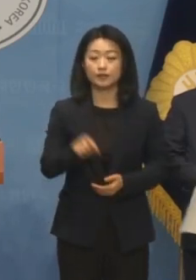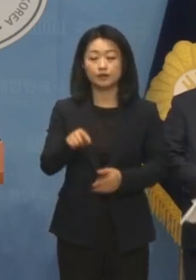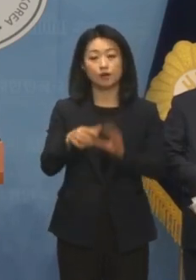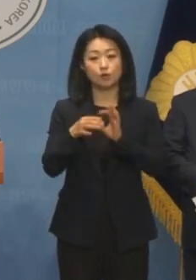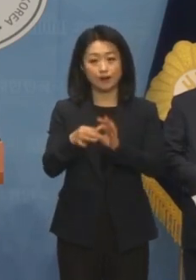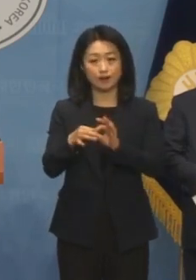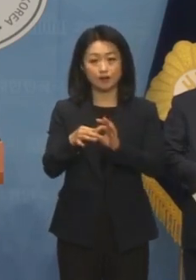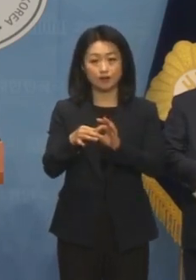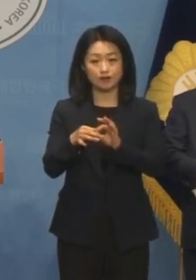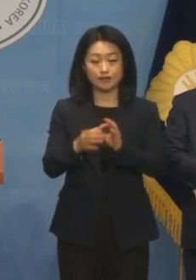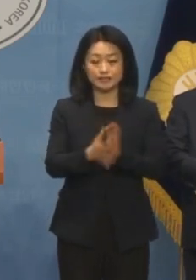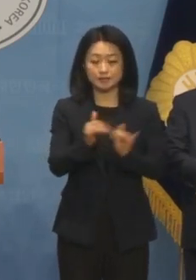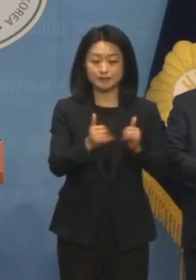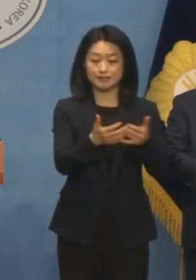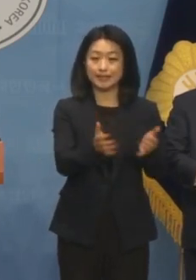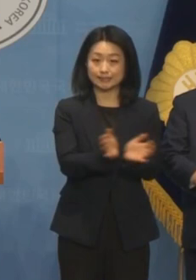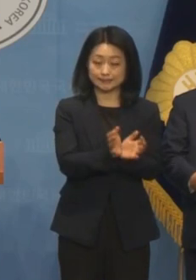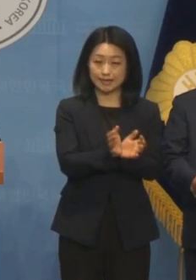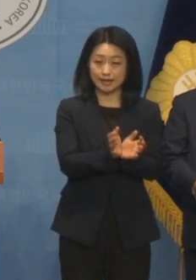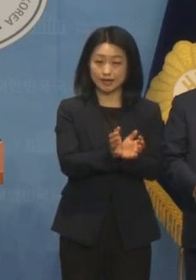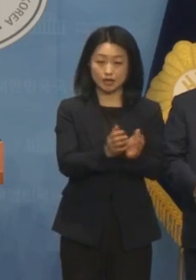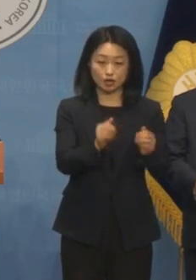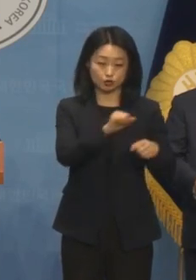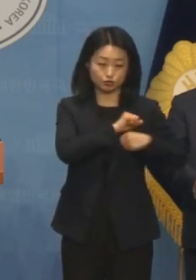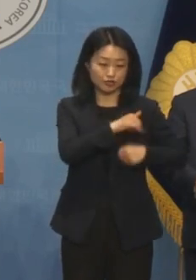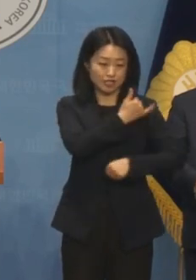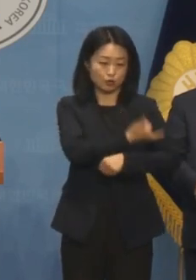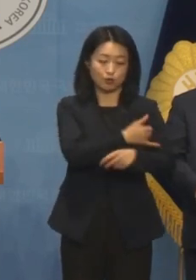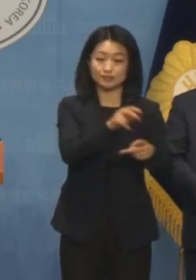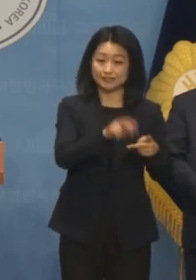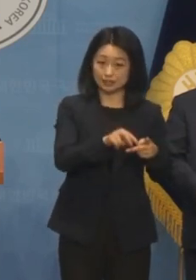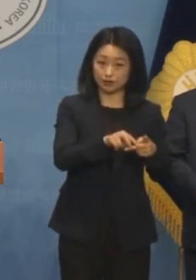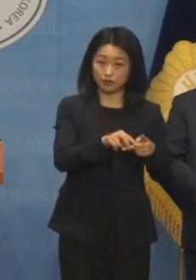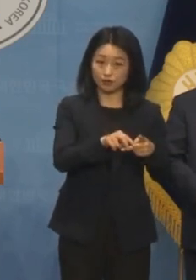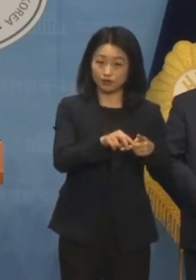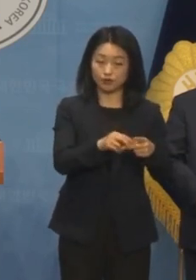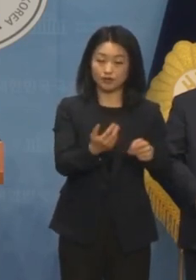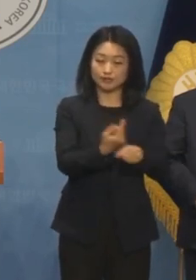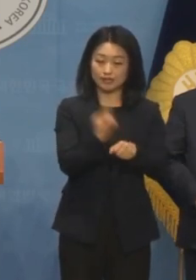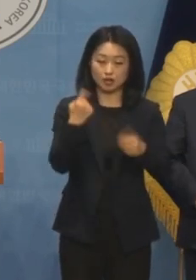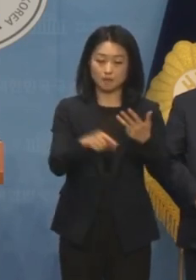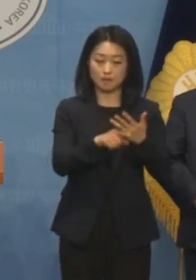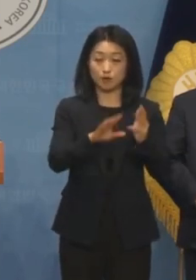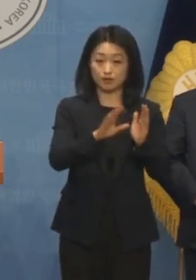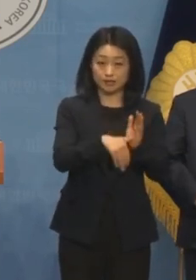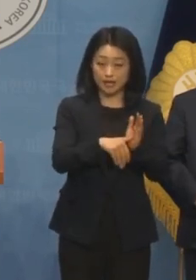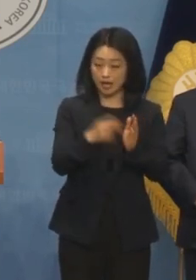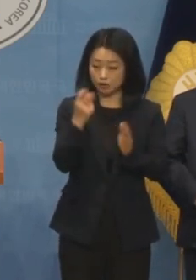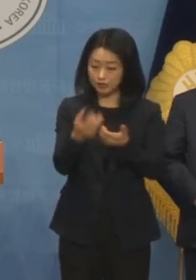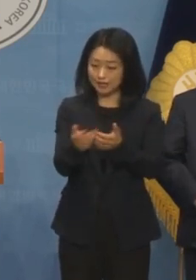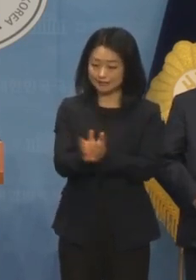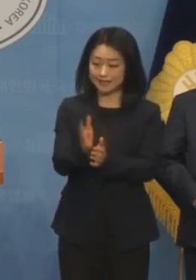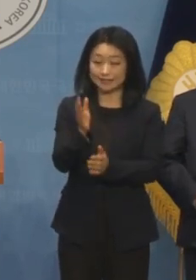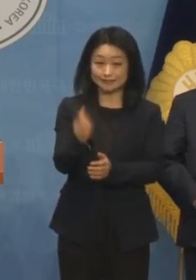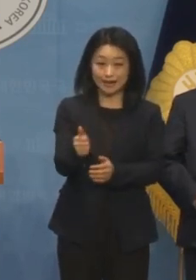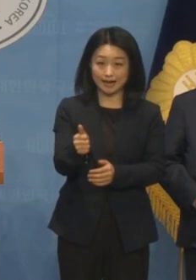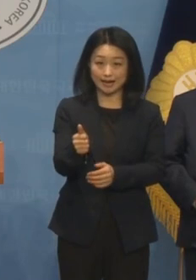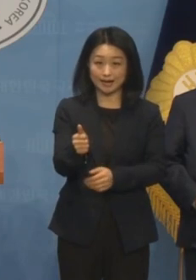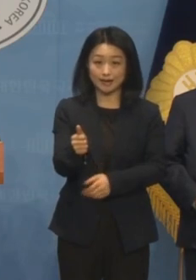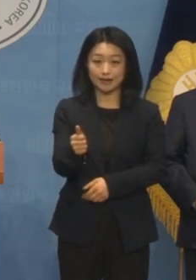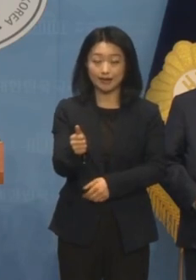관련해 시민단체인 군인권센터가 지난해 8월 박정훈 전 해병대 수사단장에